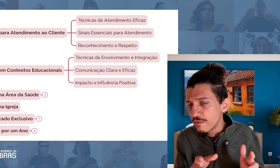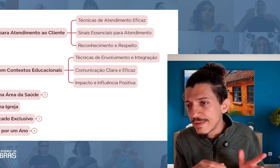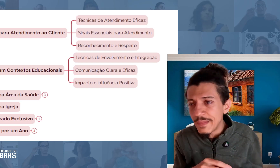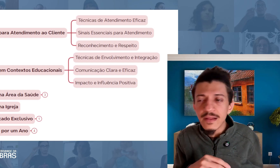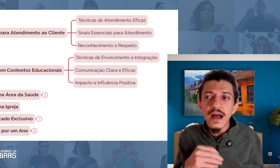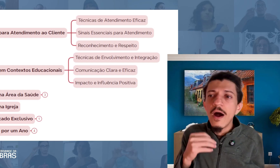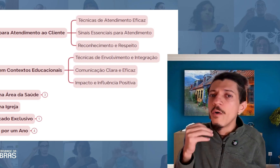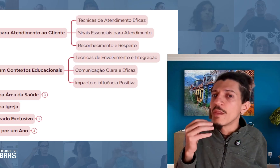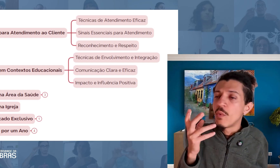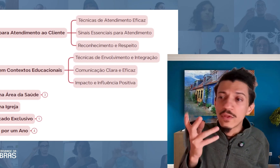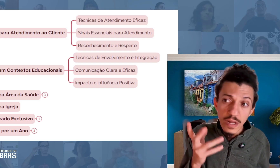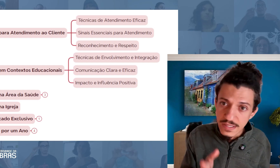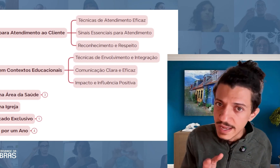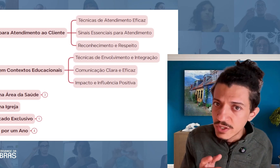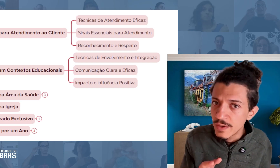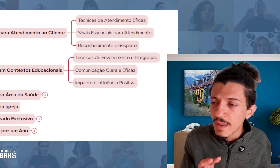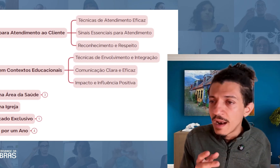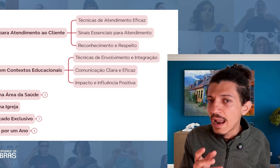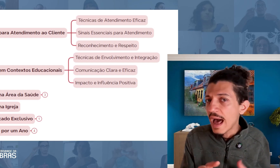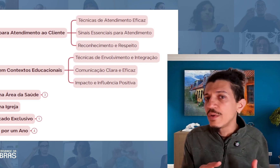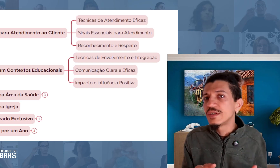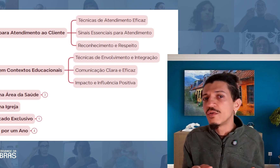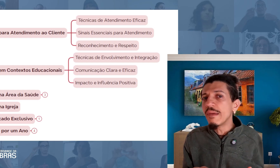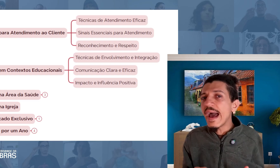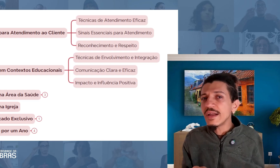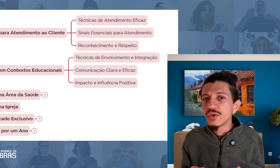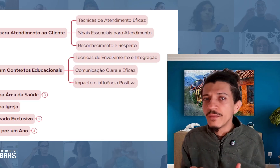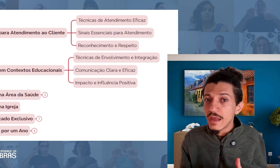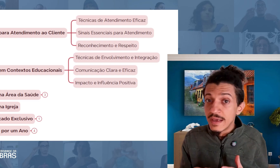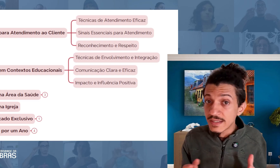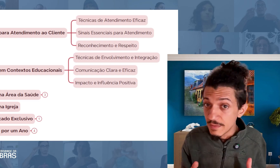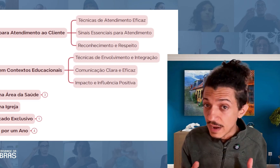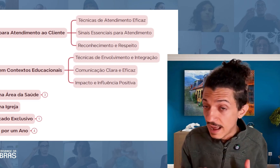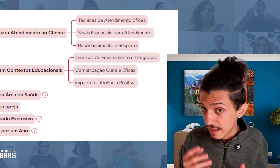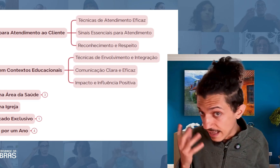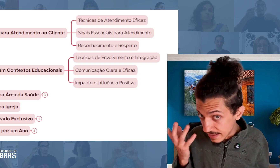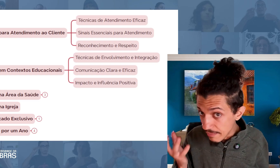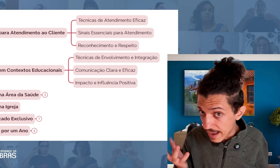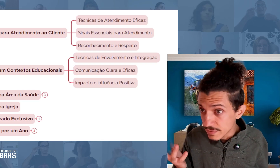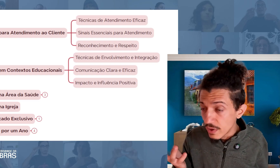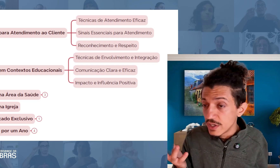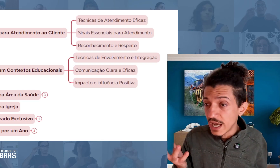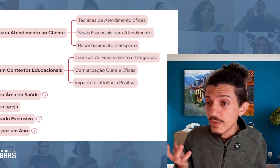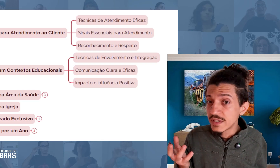ensino fundamental, um adolescente lá no ensino médio, e assim, e